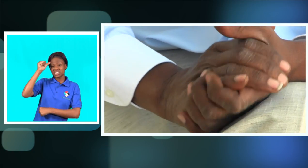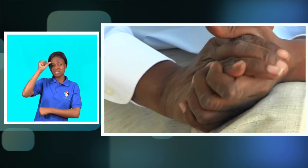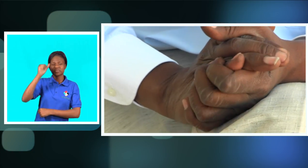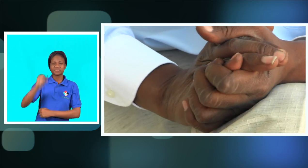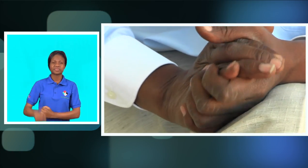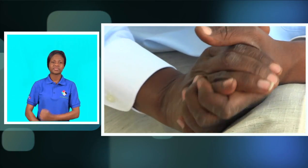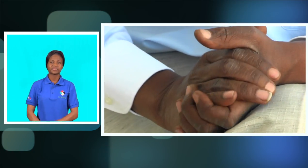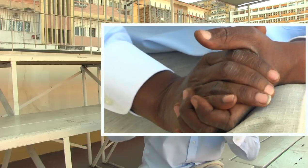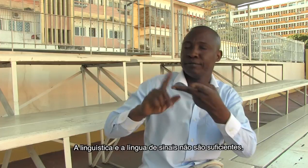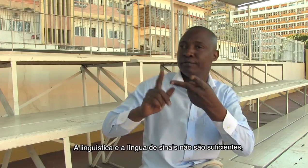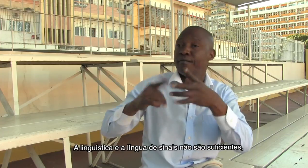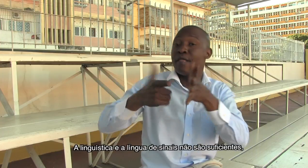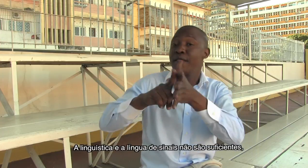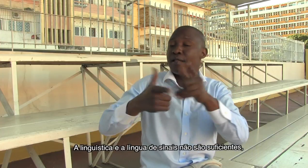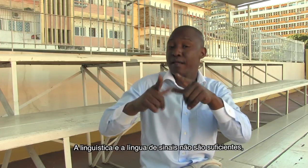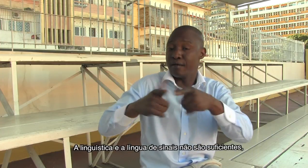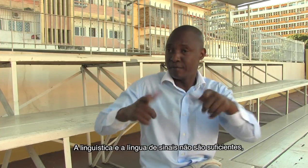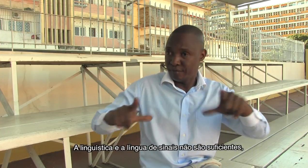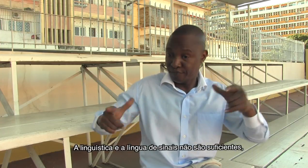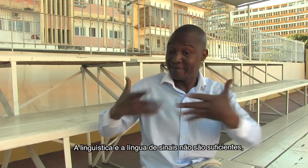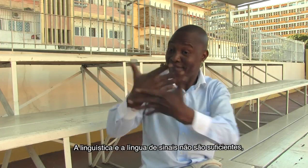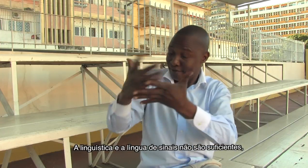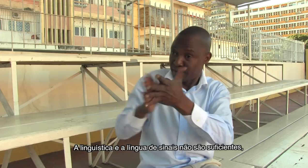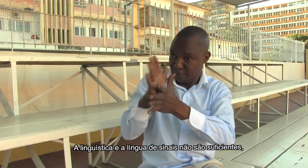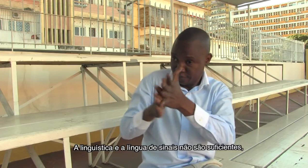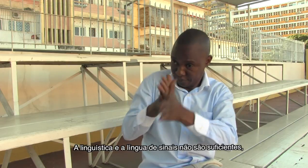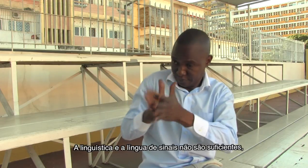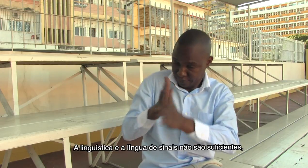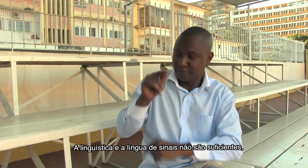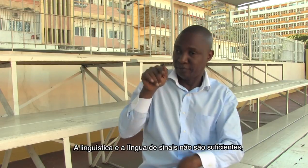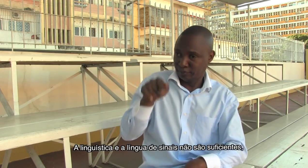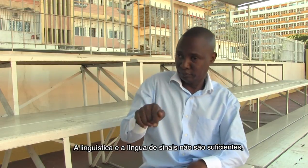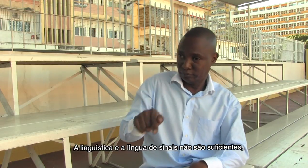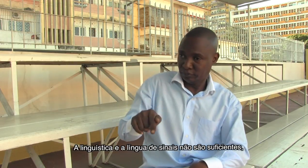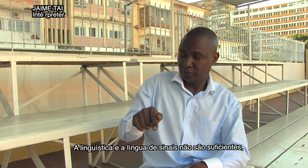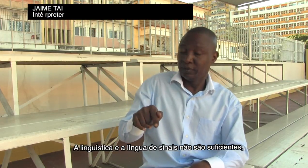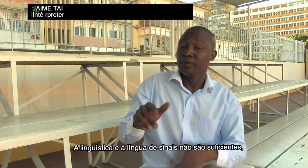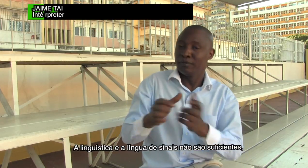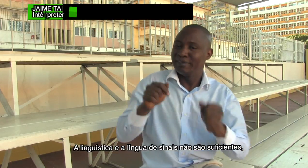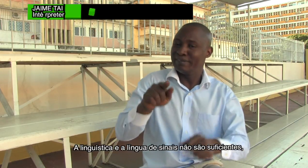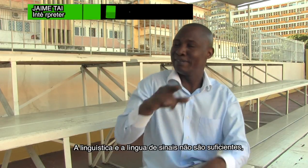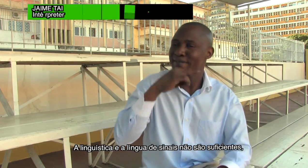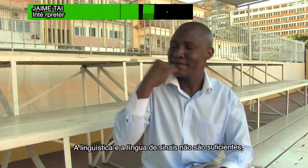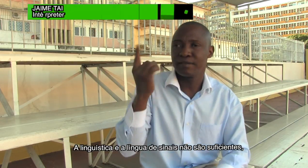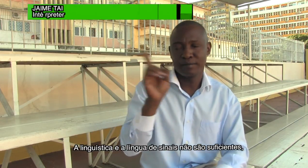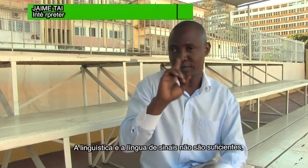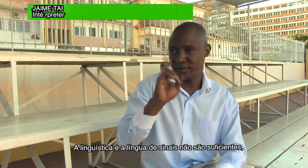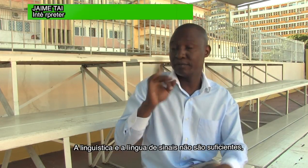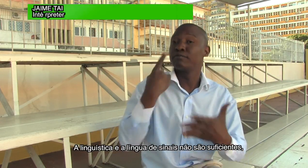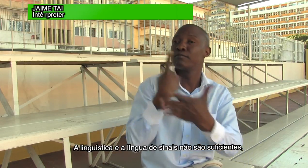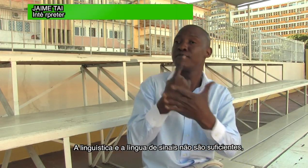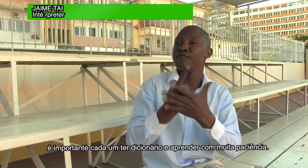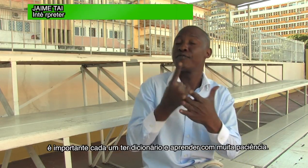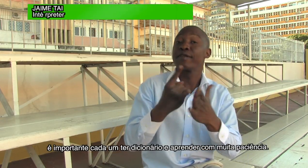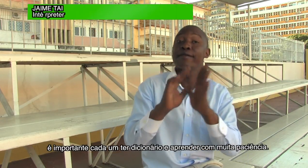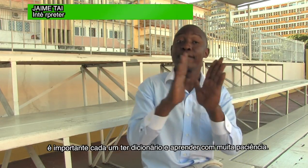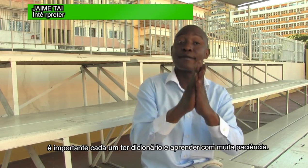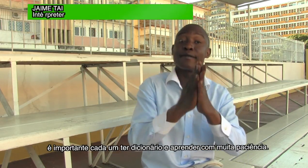atividade. A linguística e a língua de sinais não são suficientes. É importante